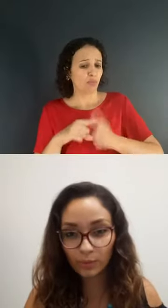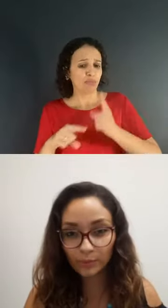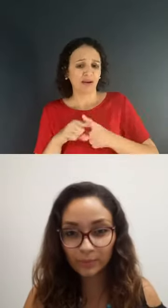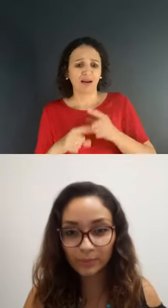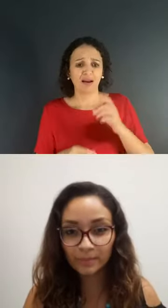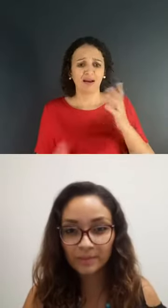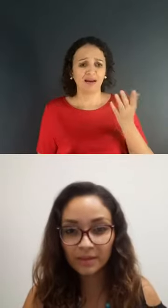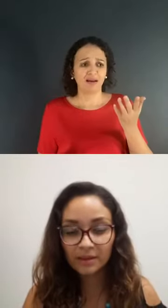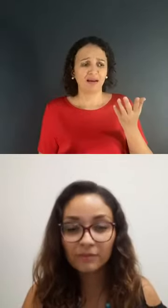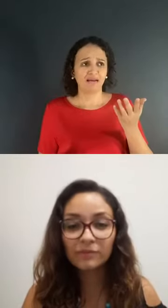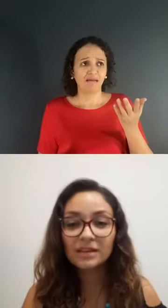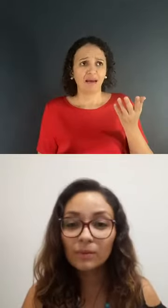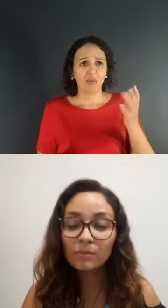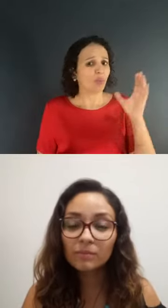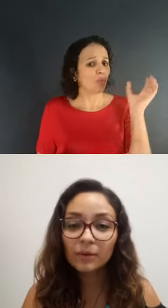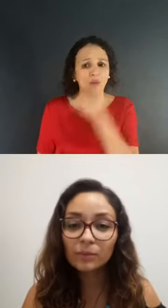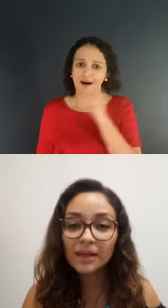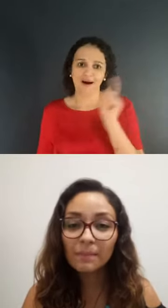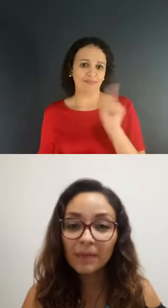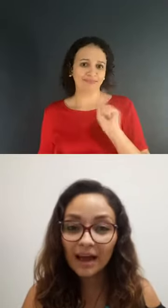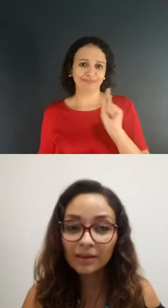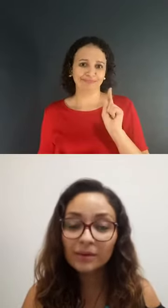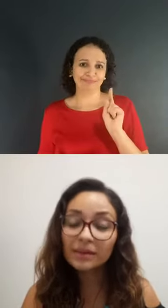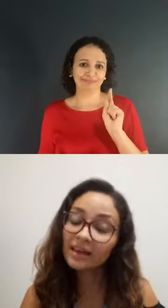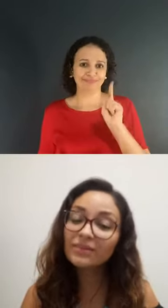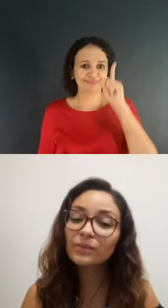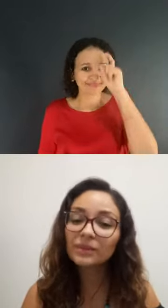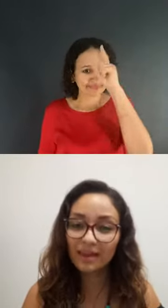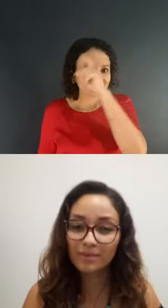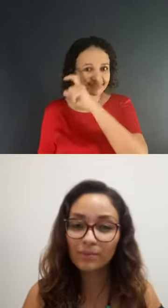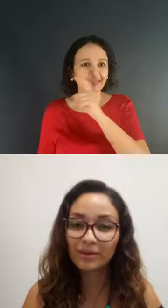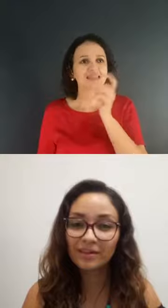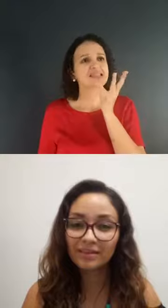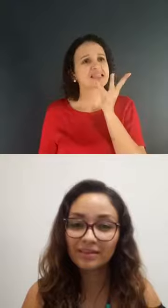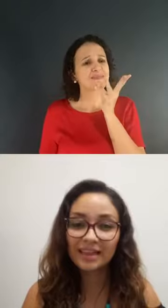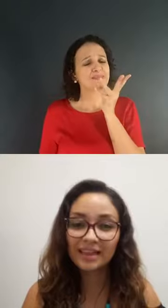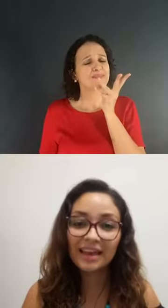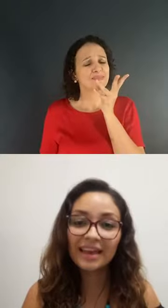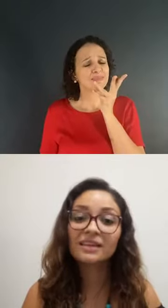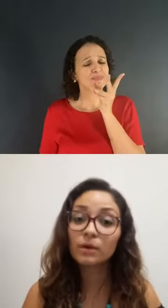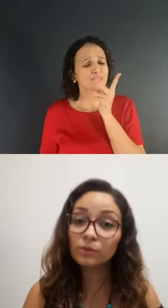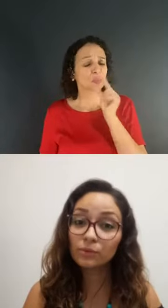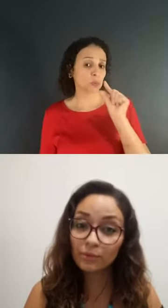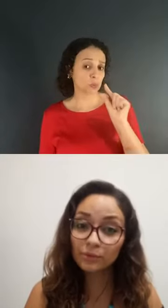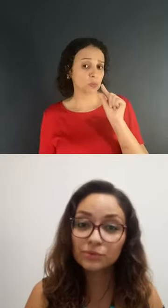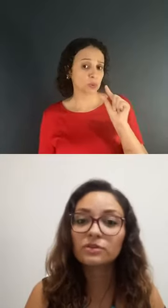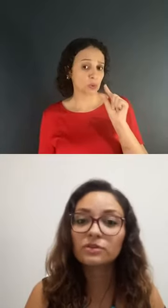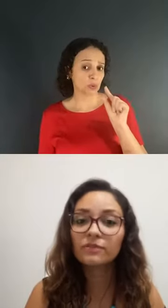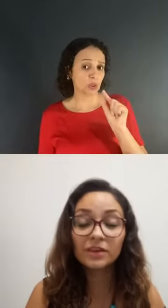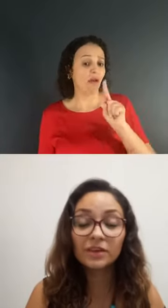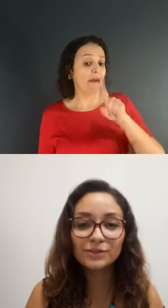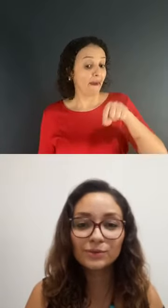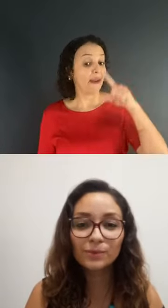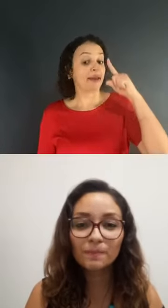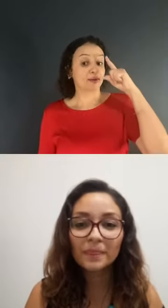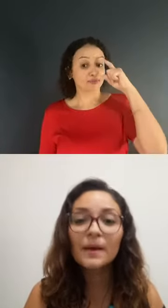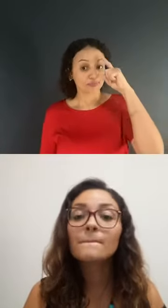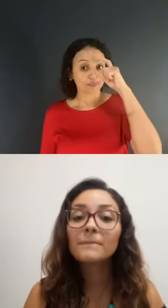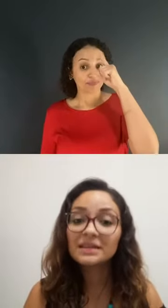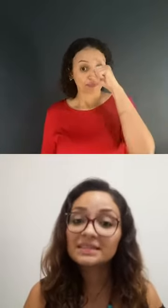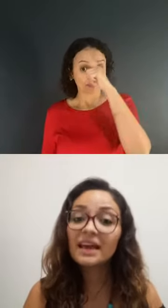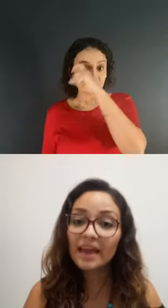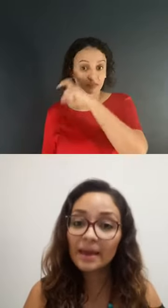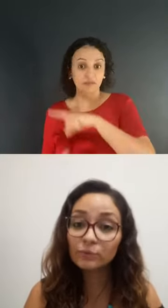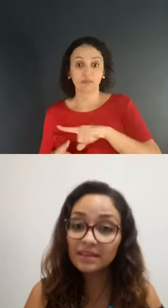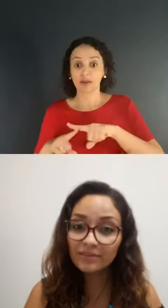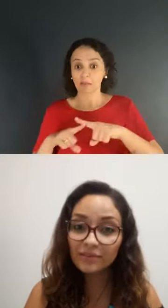para o outro. É um trabalho que leva um tempo, né? É trabalhoso, é difícil,